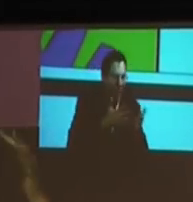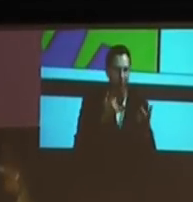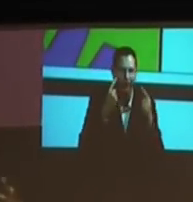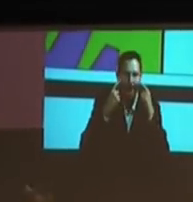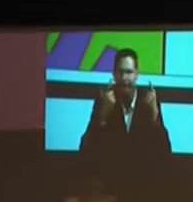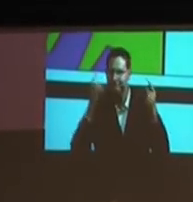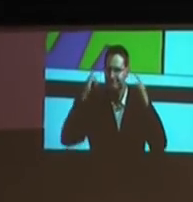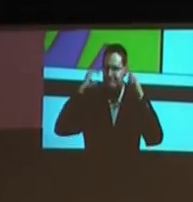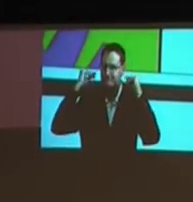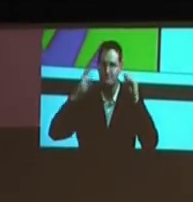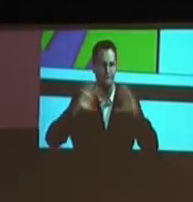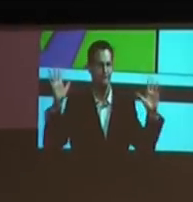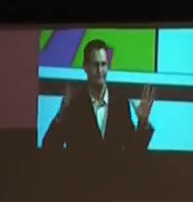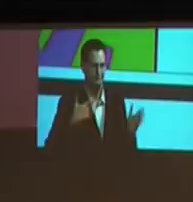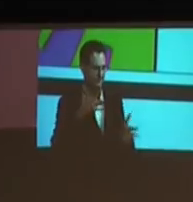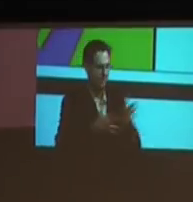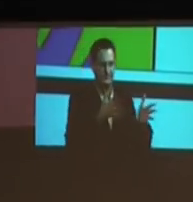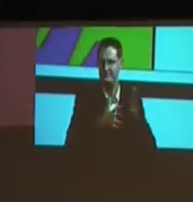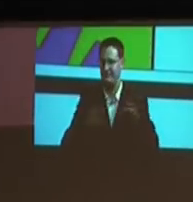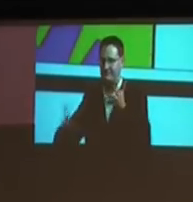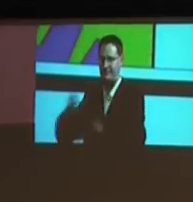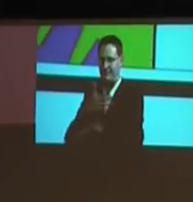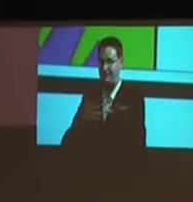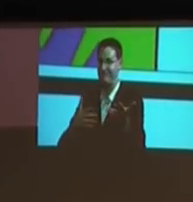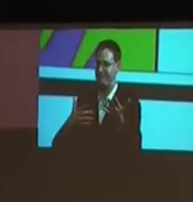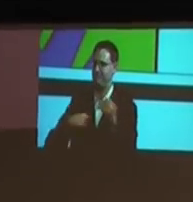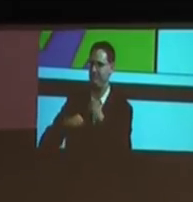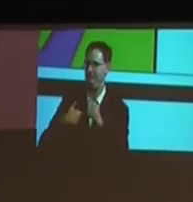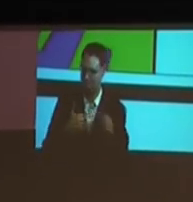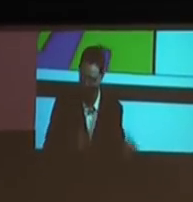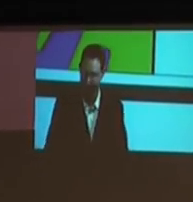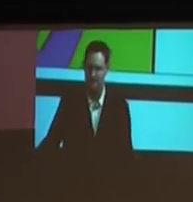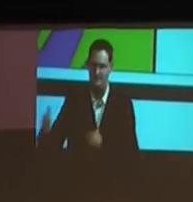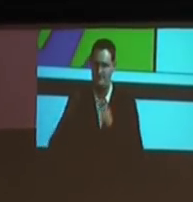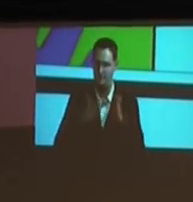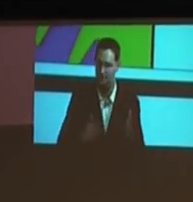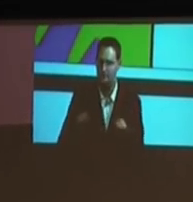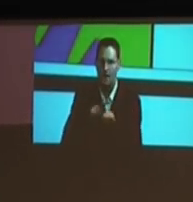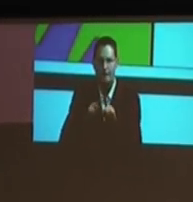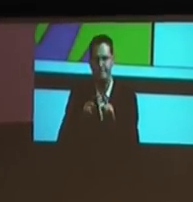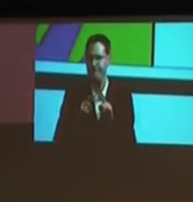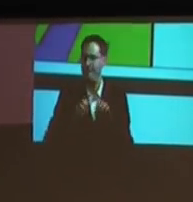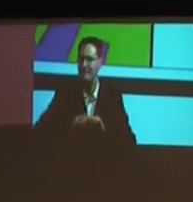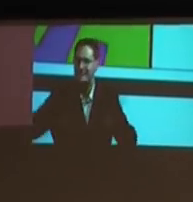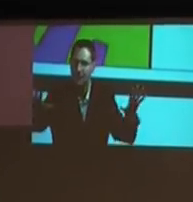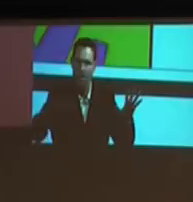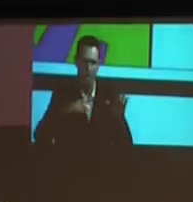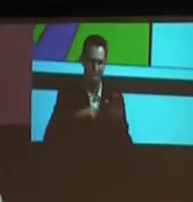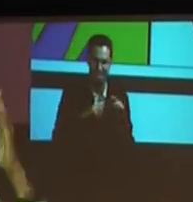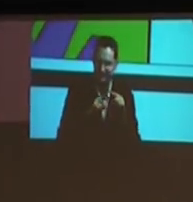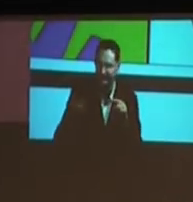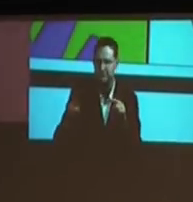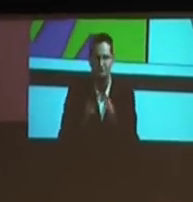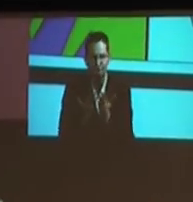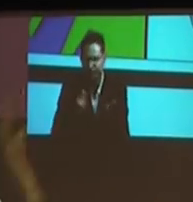das in Gebärdensprache bestellt, der zahlt sie jetzt weniger oder so. Also ich finde es einfach, man muss einfach gucken, dass man viel auch